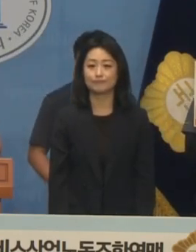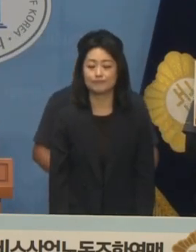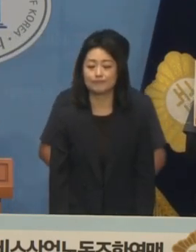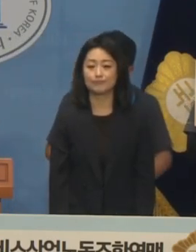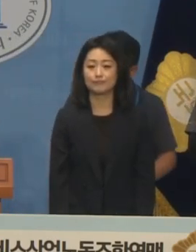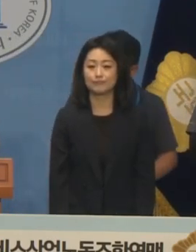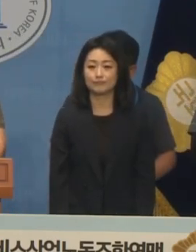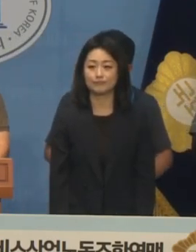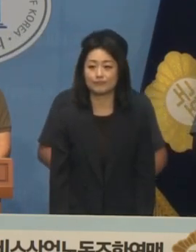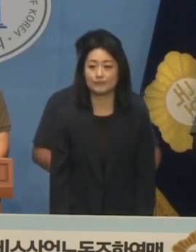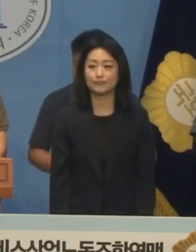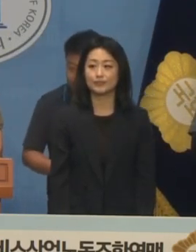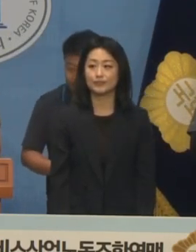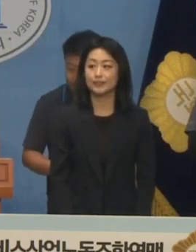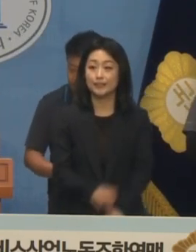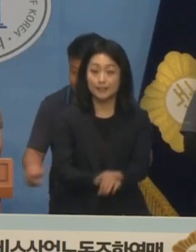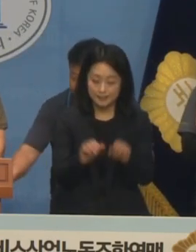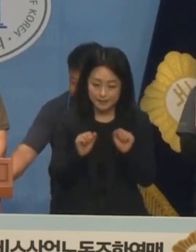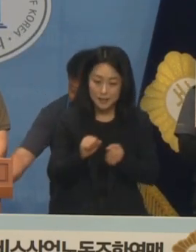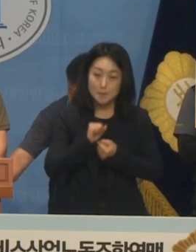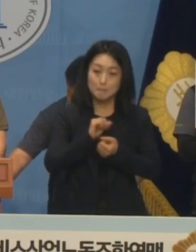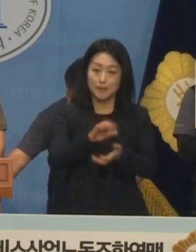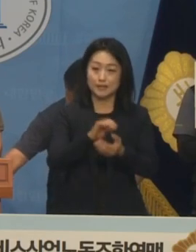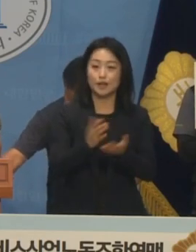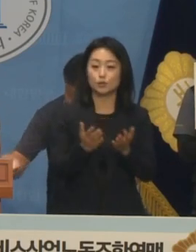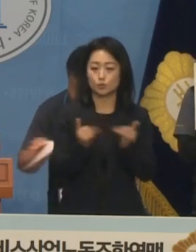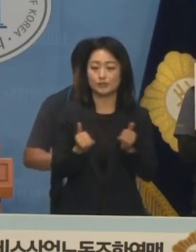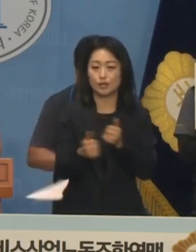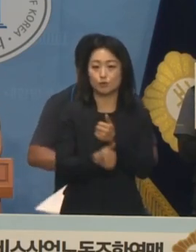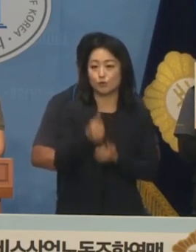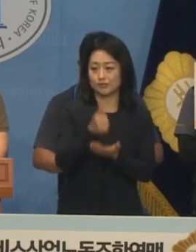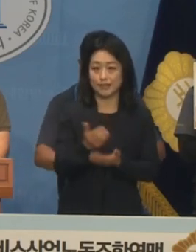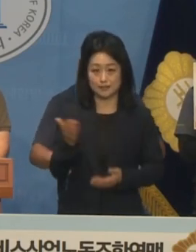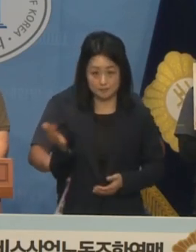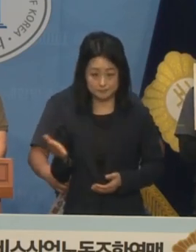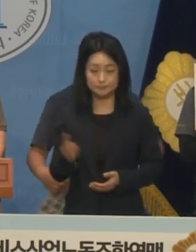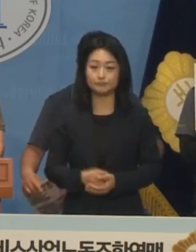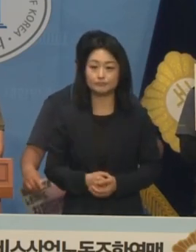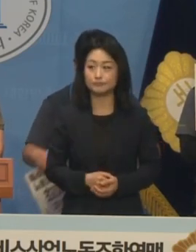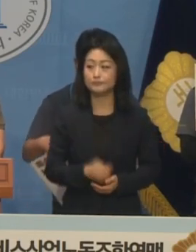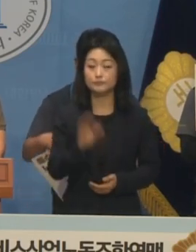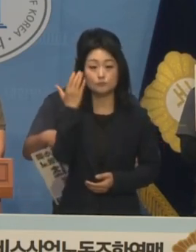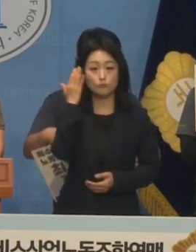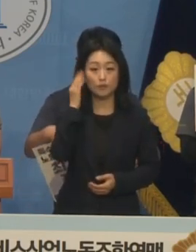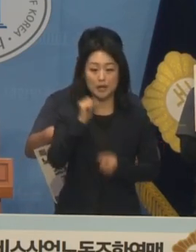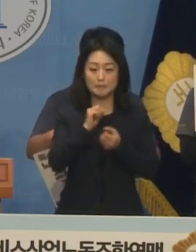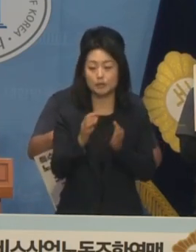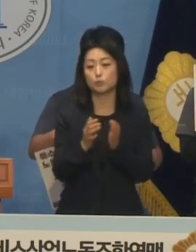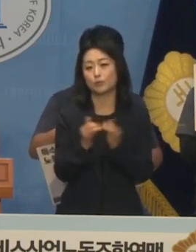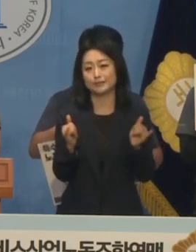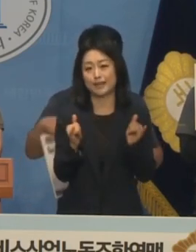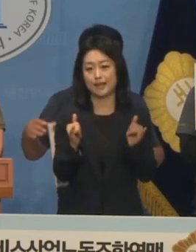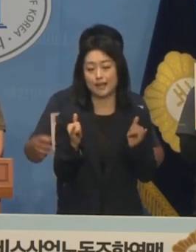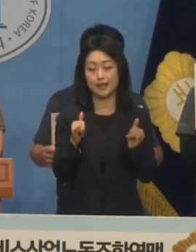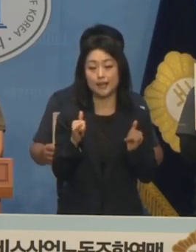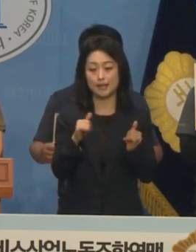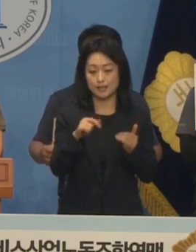서비스연맹은 특수고용 플랫폼 노동자의 잃어버린 노동권을 되찾기 위해서 끝까지 투쟁하겠습니다.